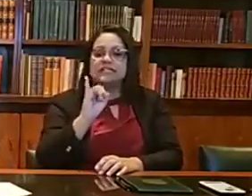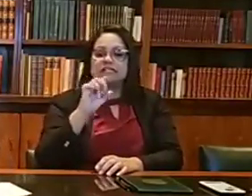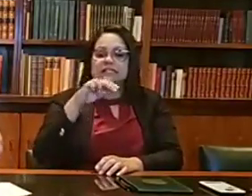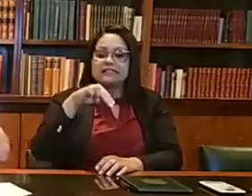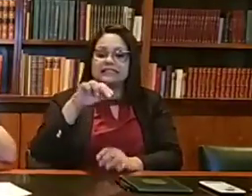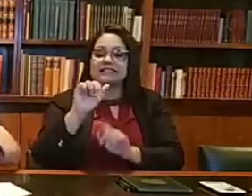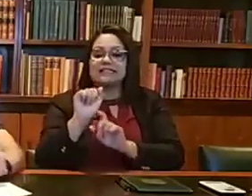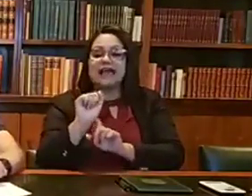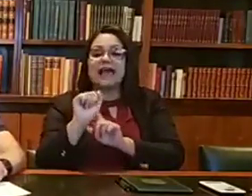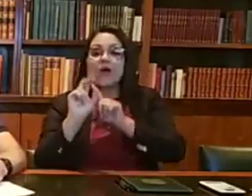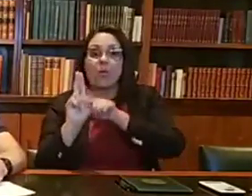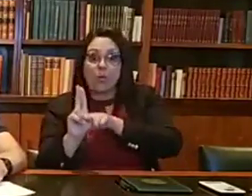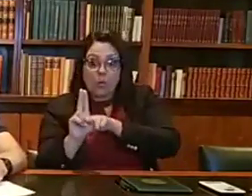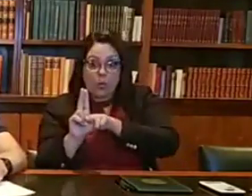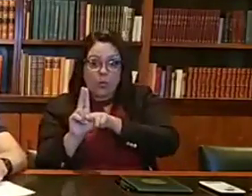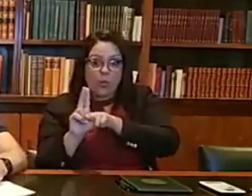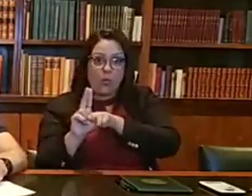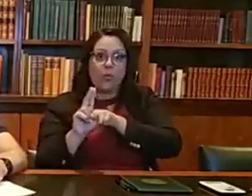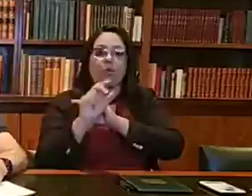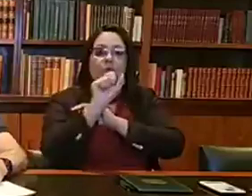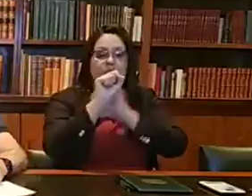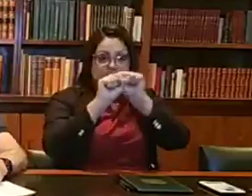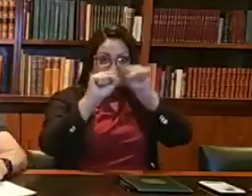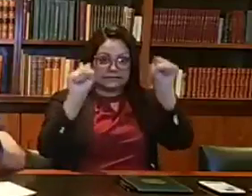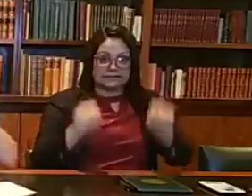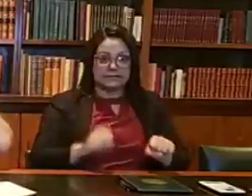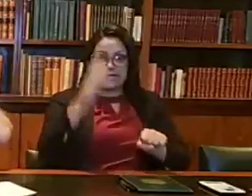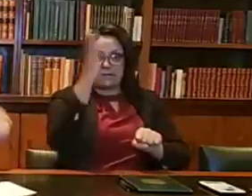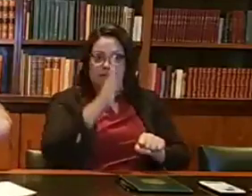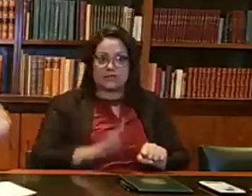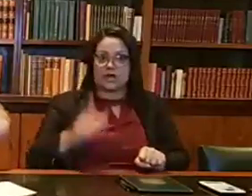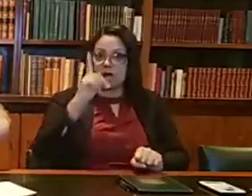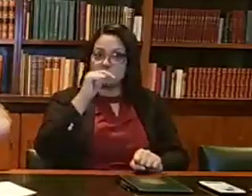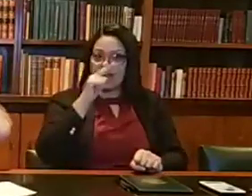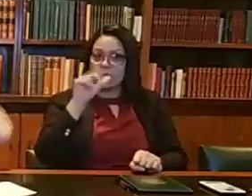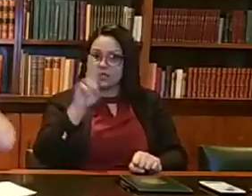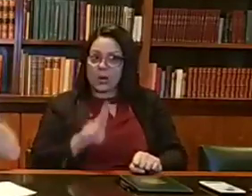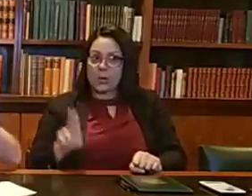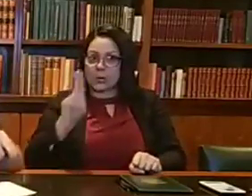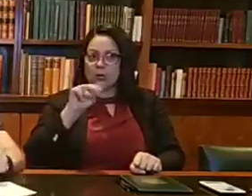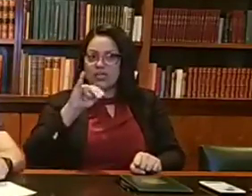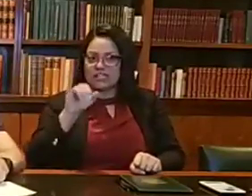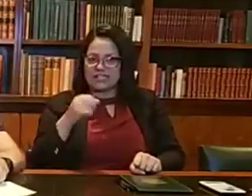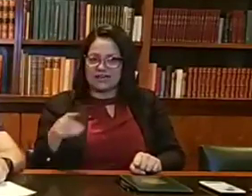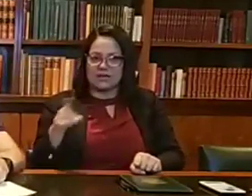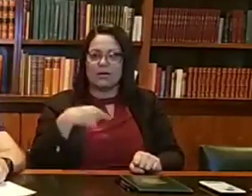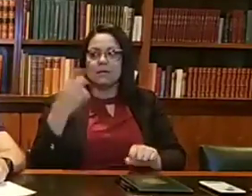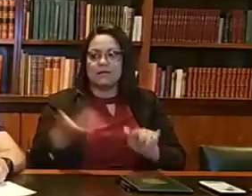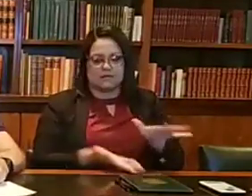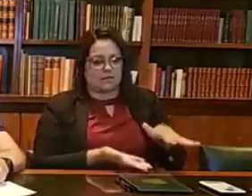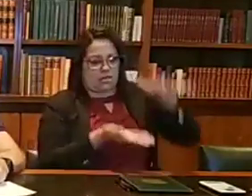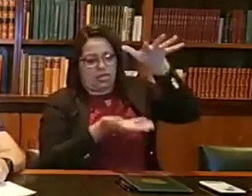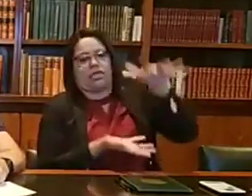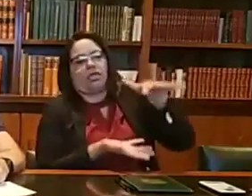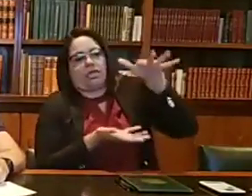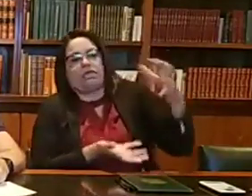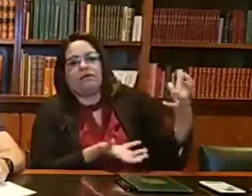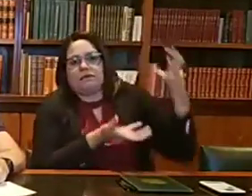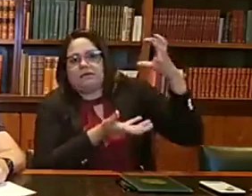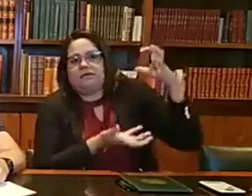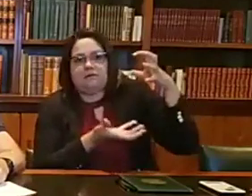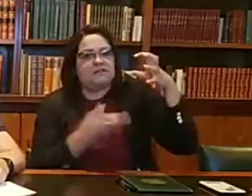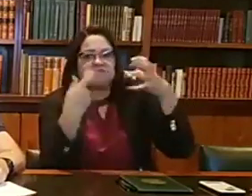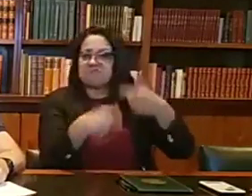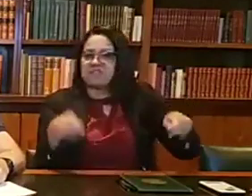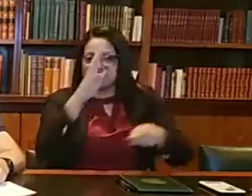de Águas da União. E aí tudo isso, pessoal, que vocês precisavam carregar nas costas e levar até as superintendências, você faz